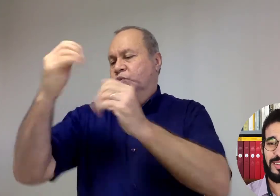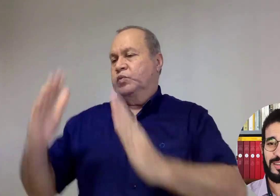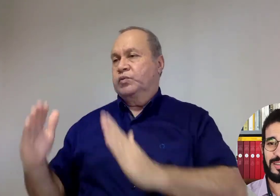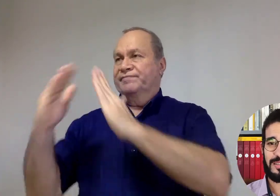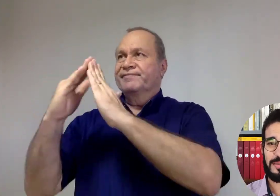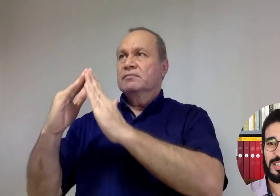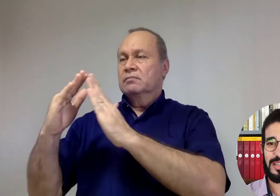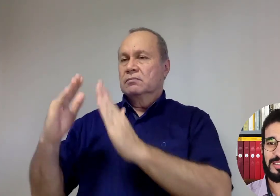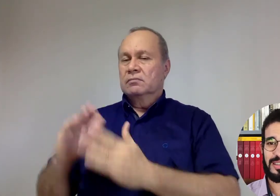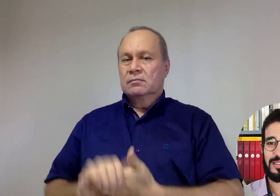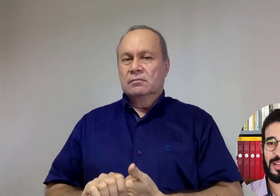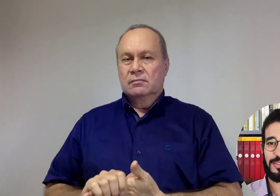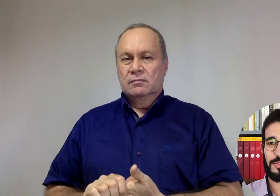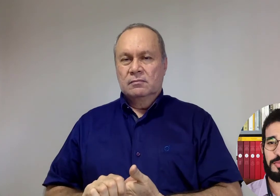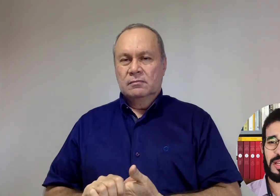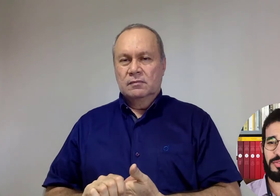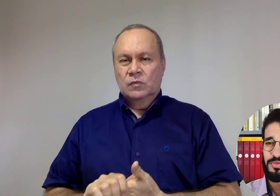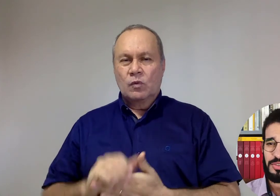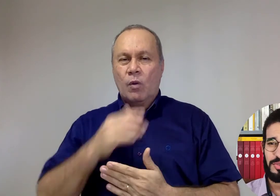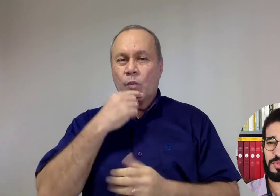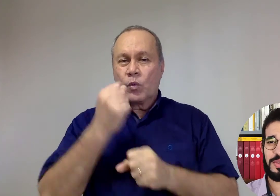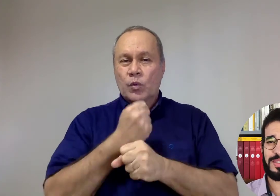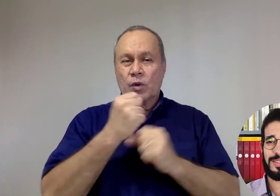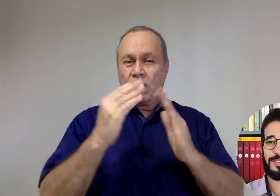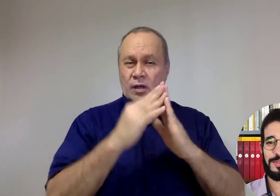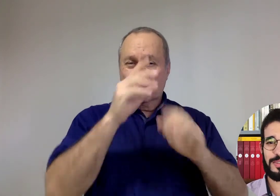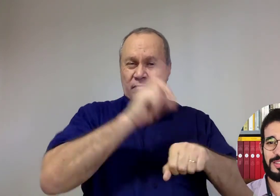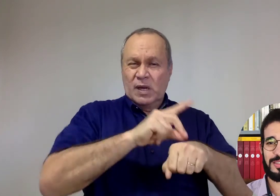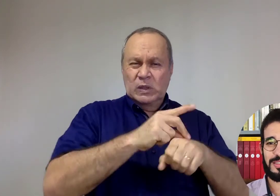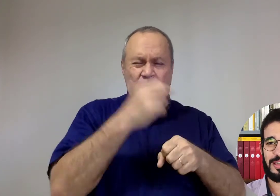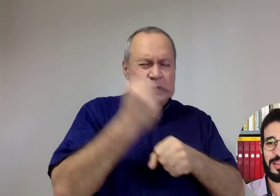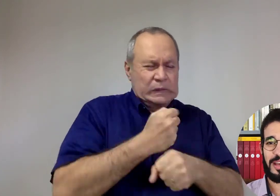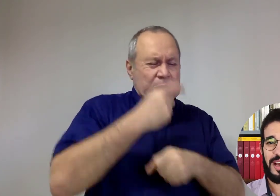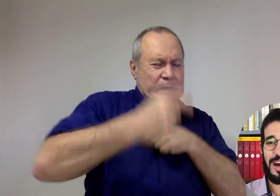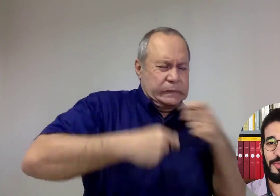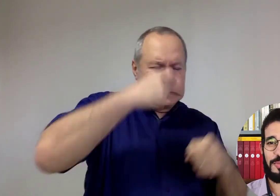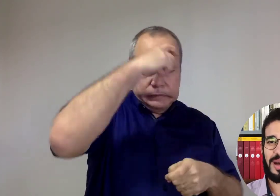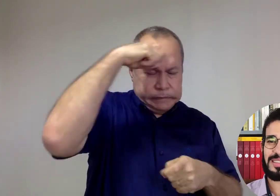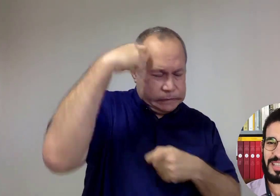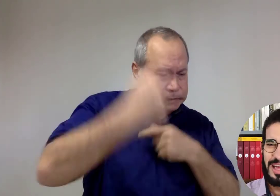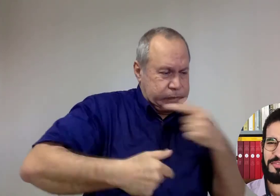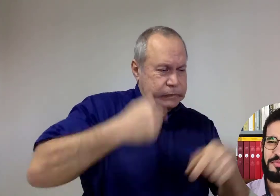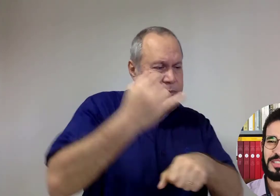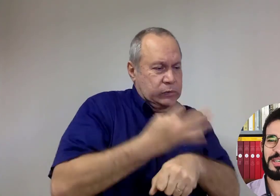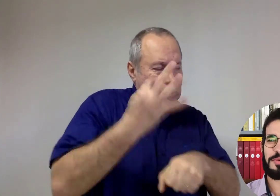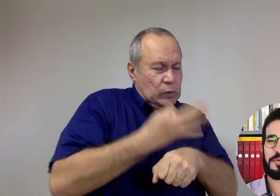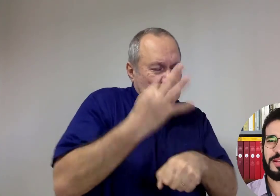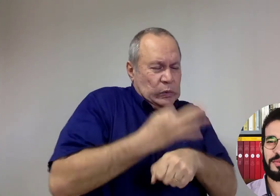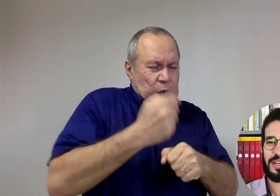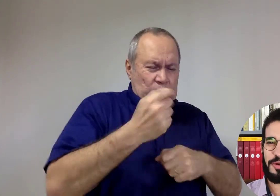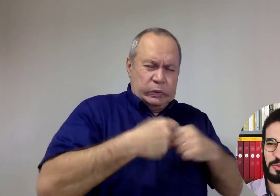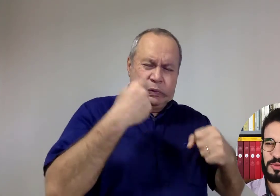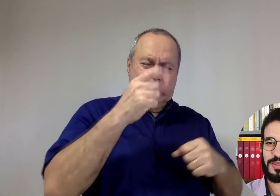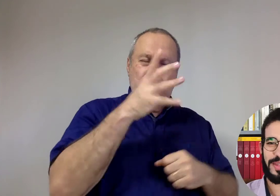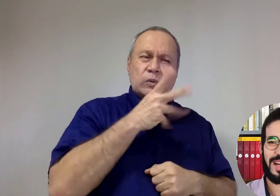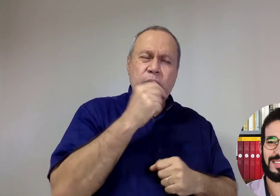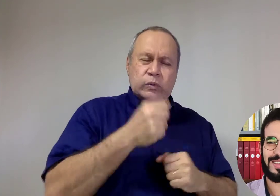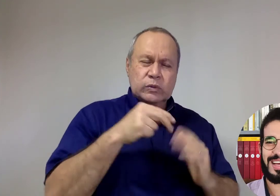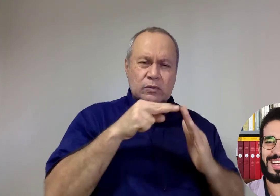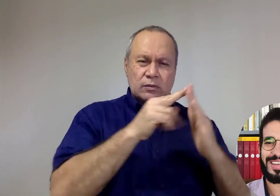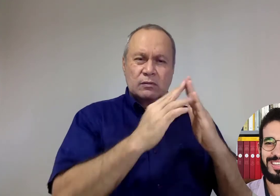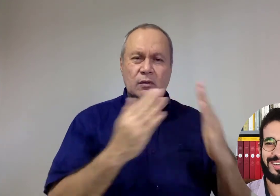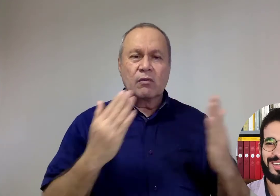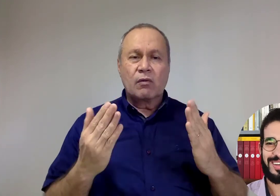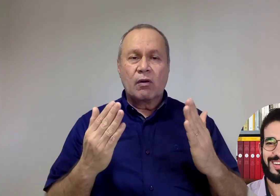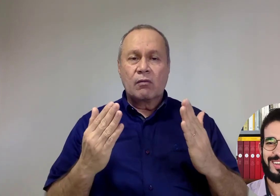de trazer certos benefícios no início, de ser algo mais leve, mais tranquilo que a construção da